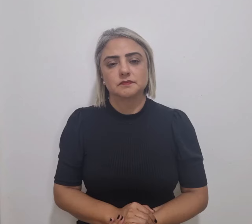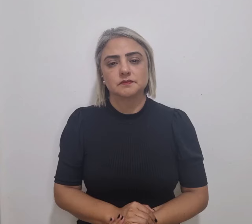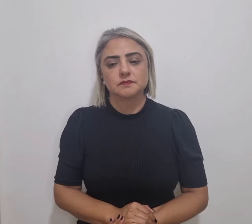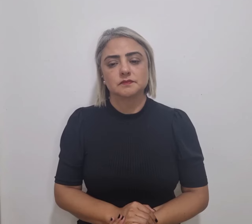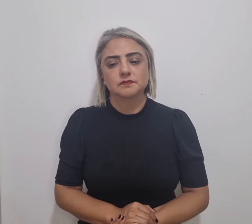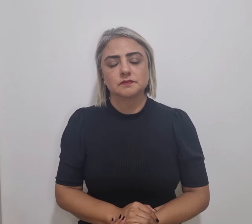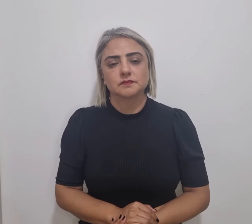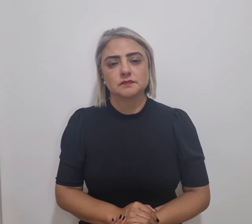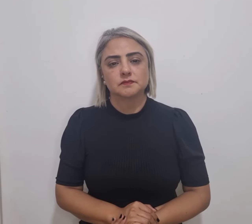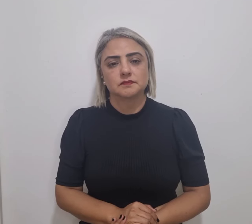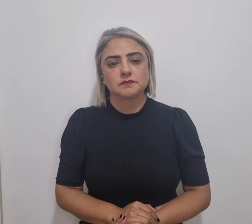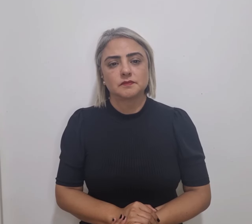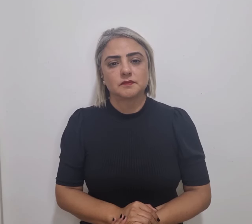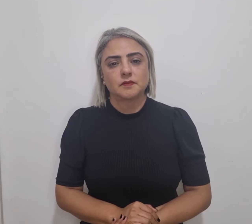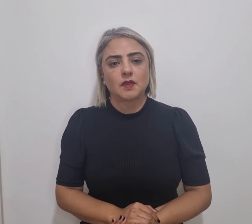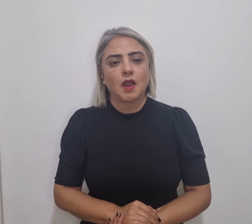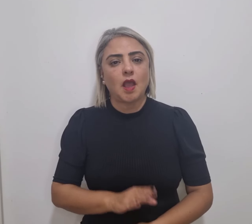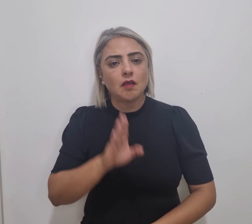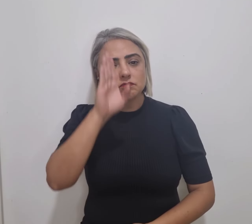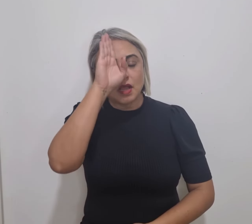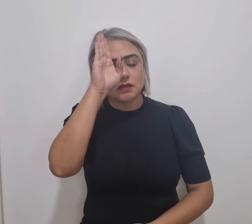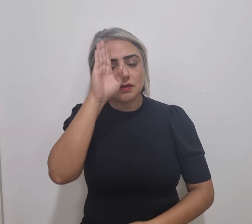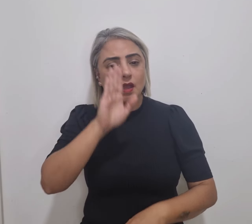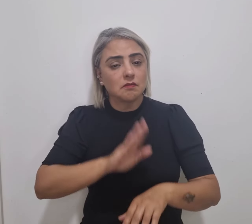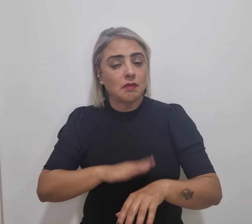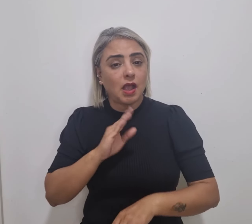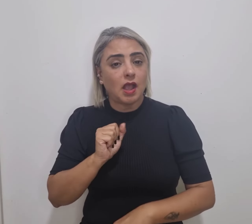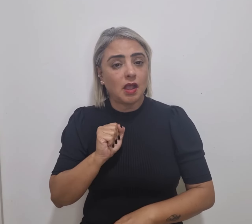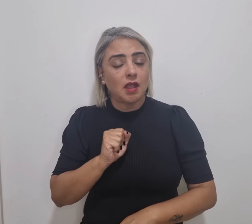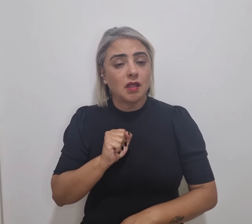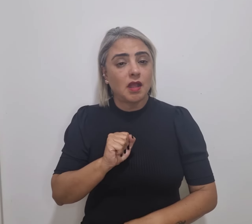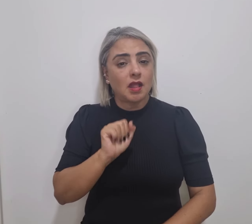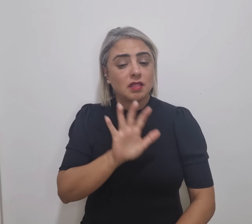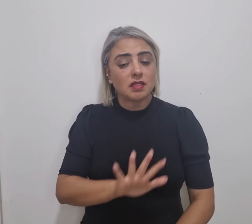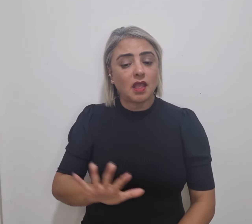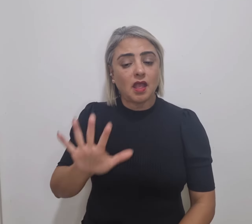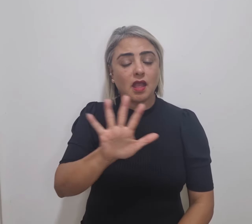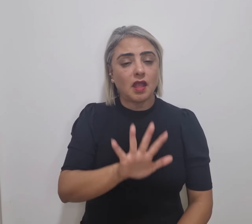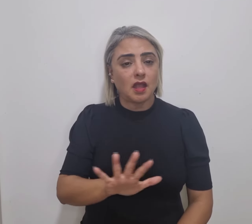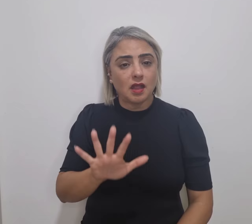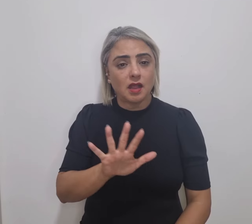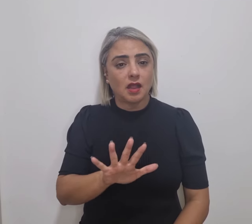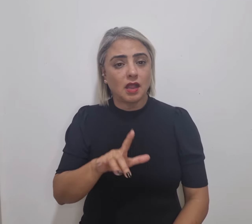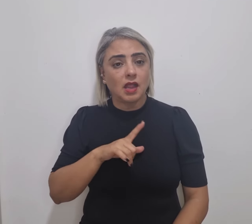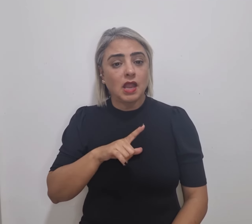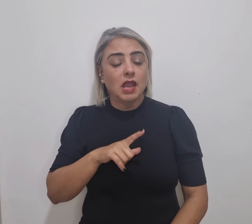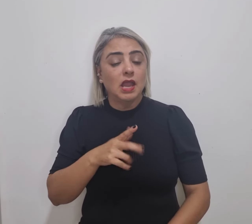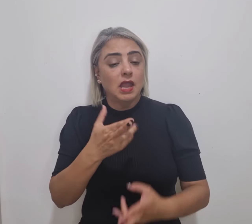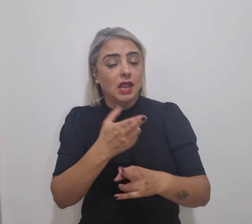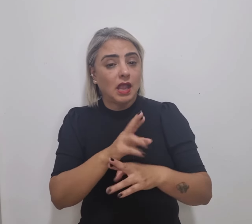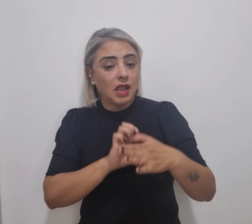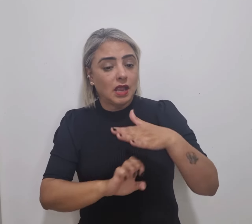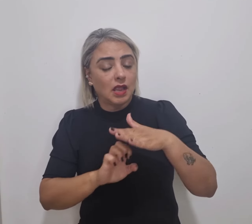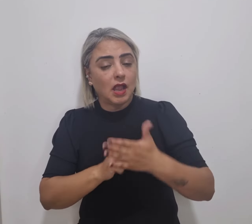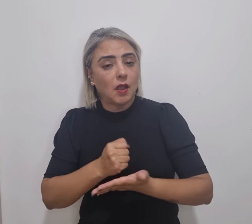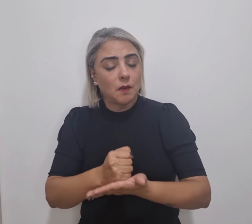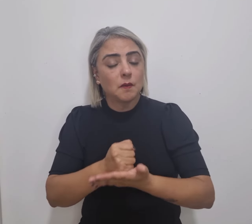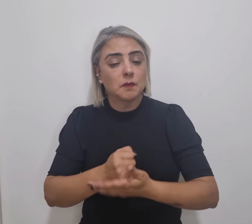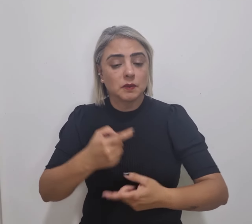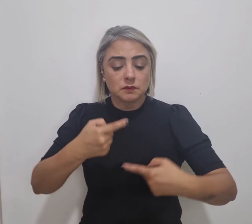O fundamental, no caso das nacionalizações e reestatizações, é o apoio político e